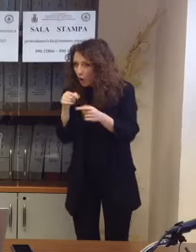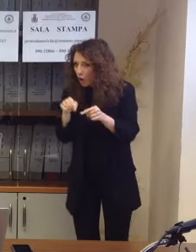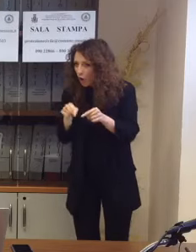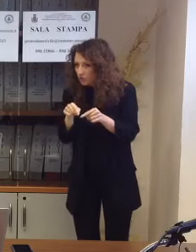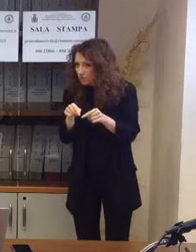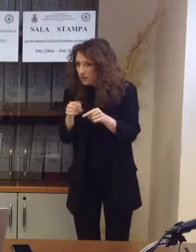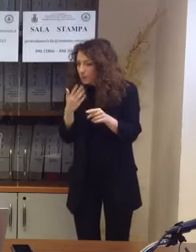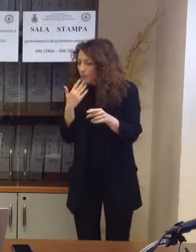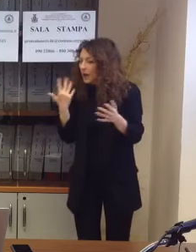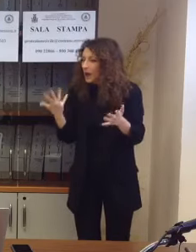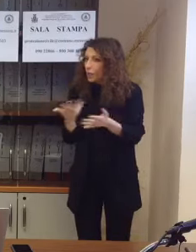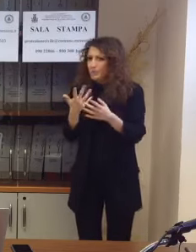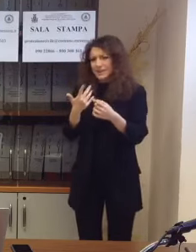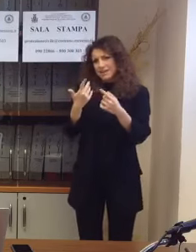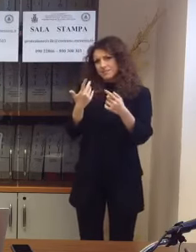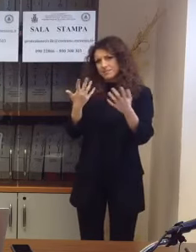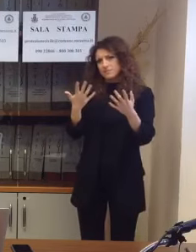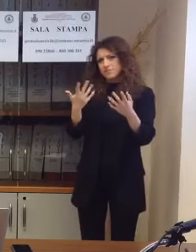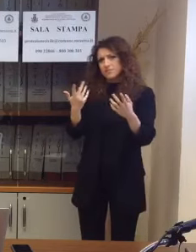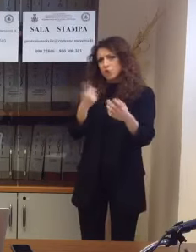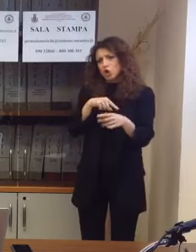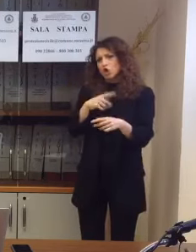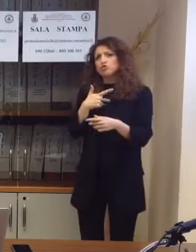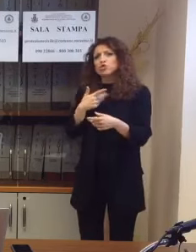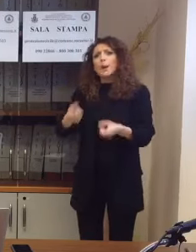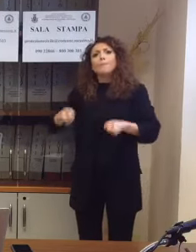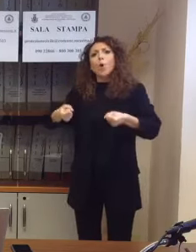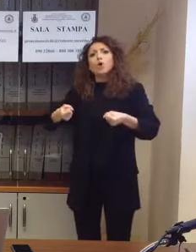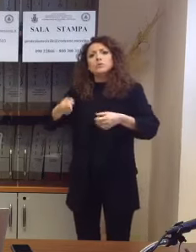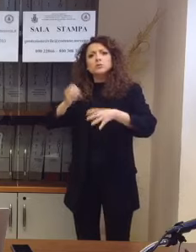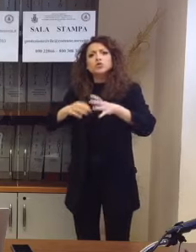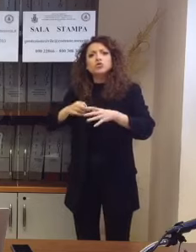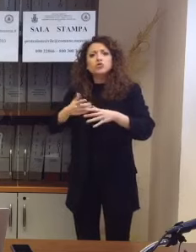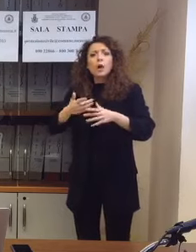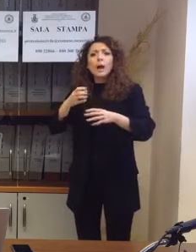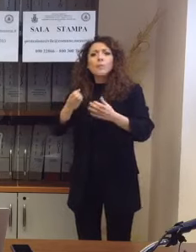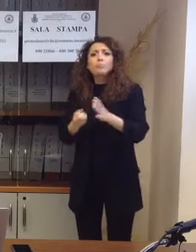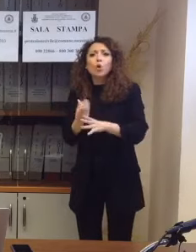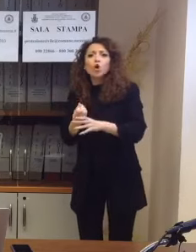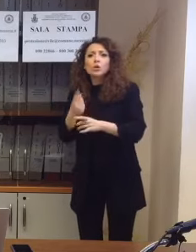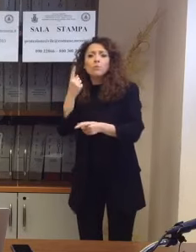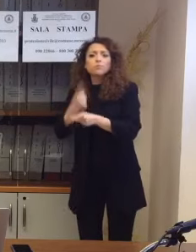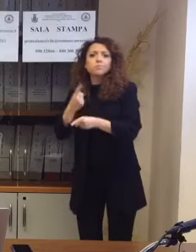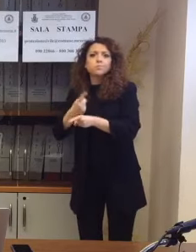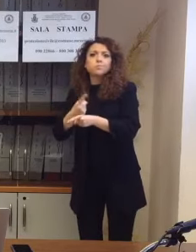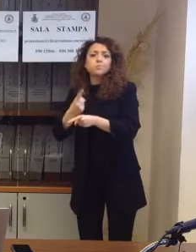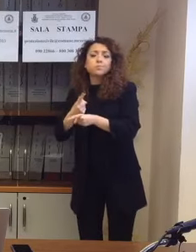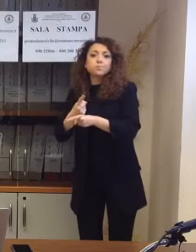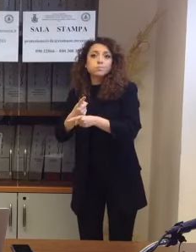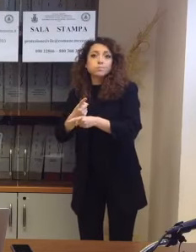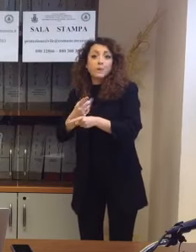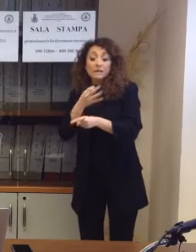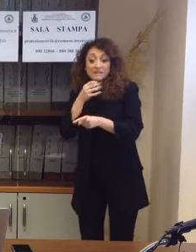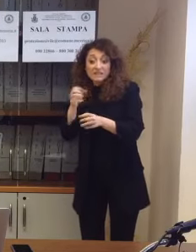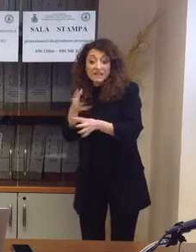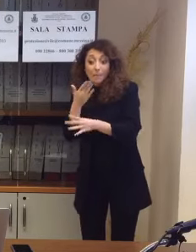abbiamo delle borse della spesa che sono standardizzate, se manca qualche cosa è